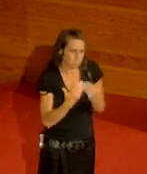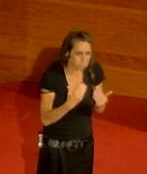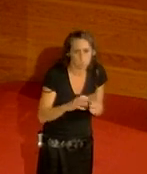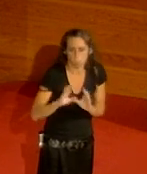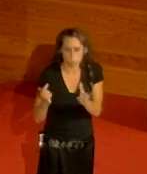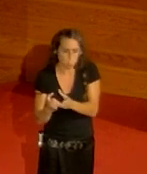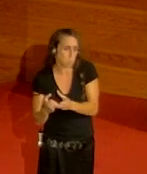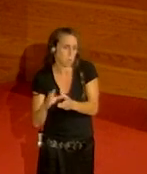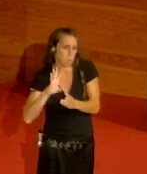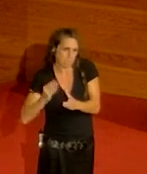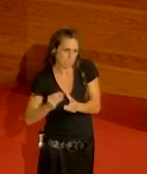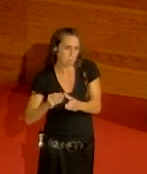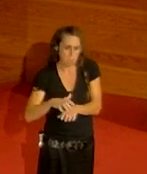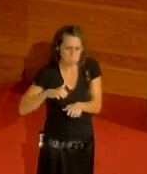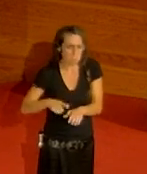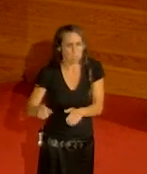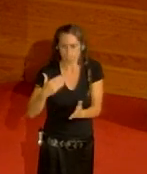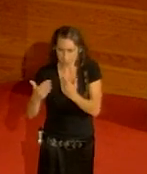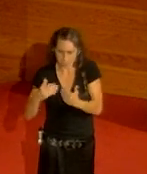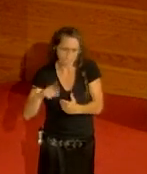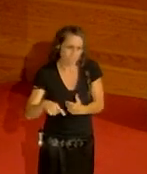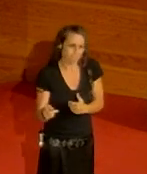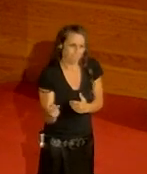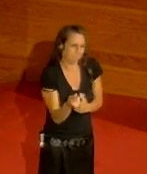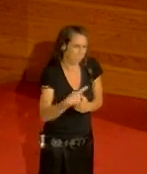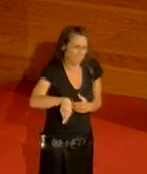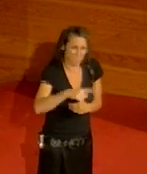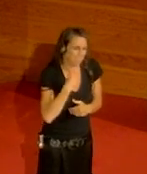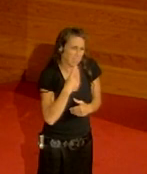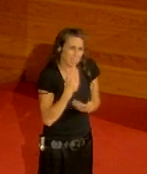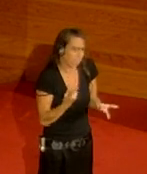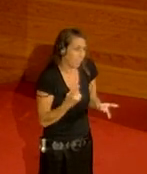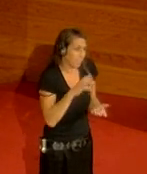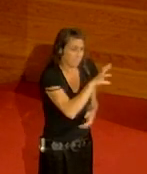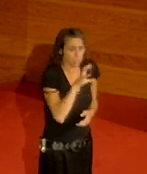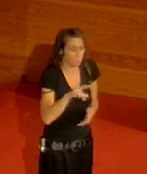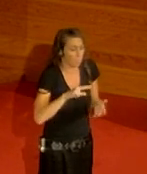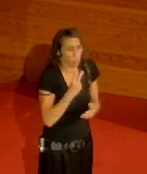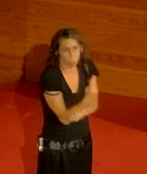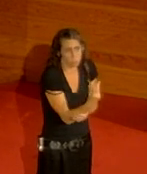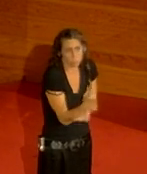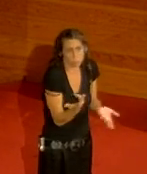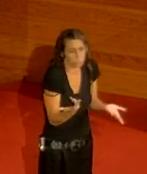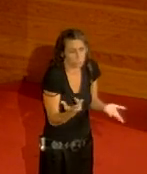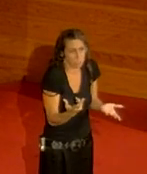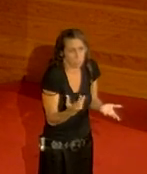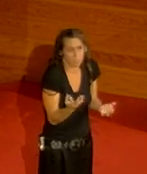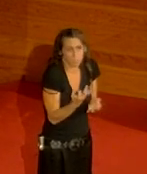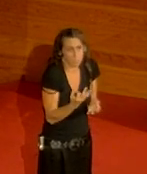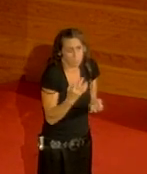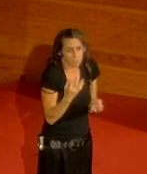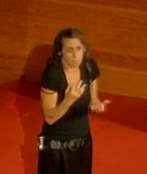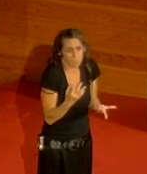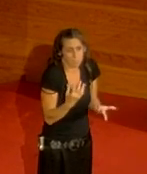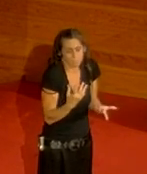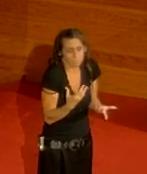mayoritario palestino ellos ya te hablan de que frente a la solución de los estados que queremos lo que tenemos que afrontar es que vivimos en una realidad de